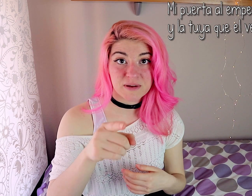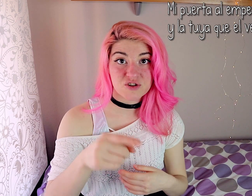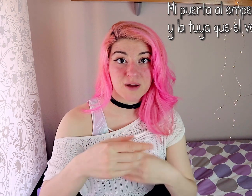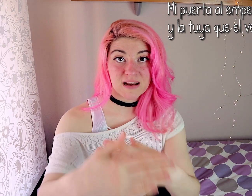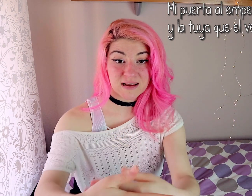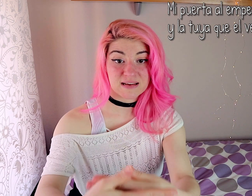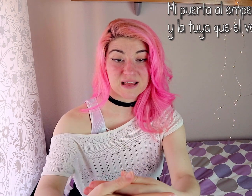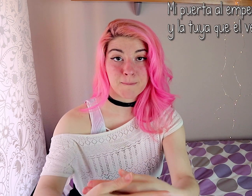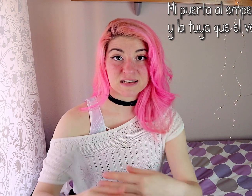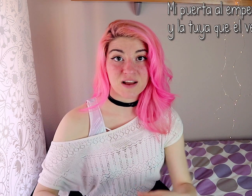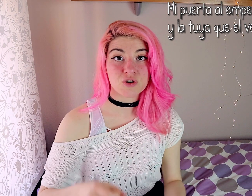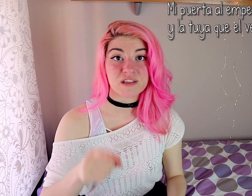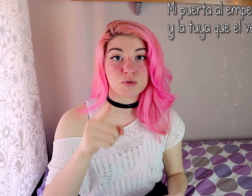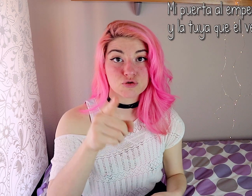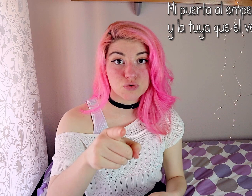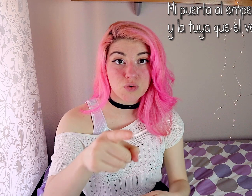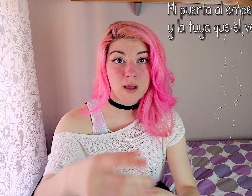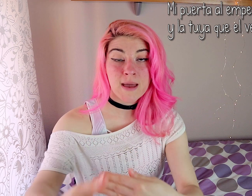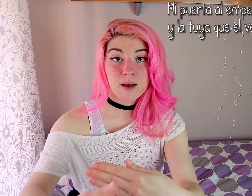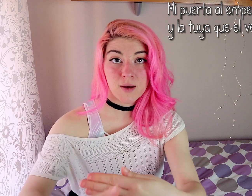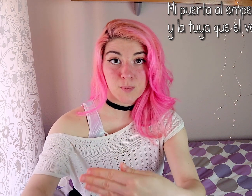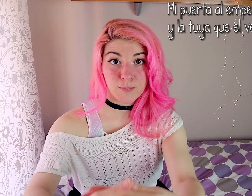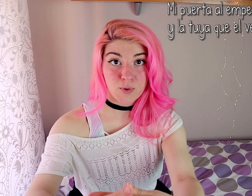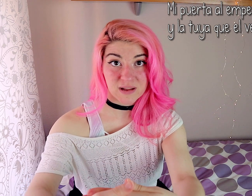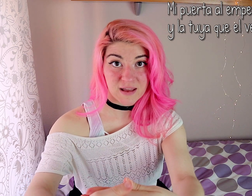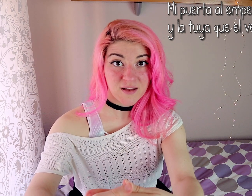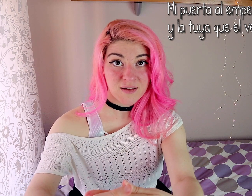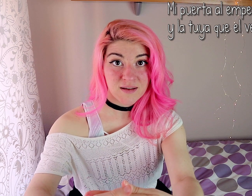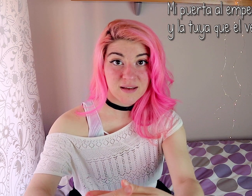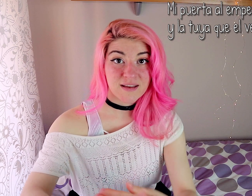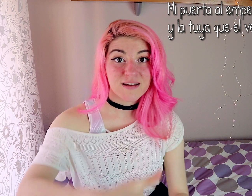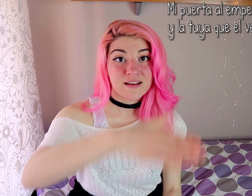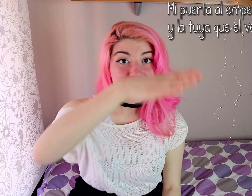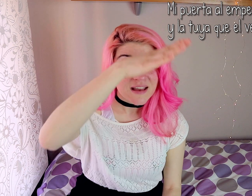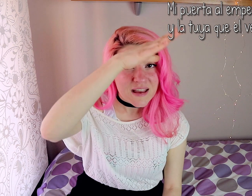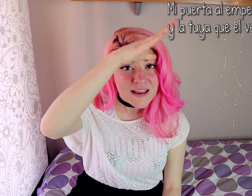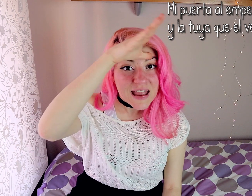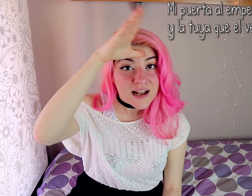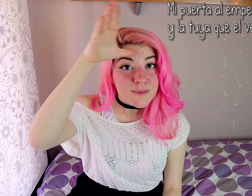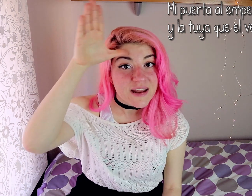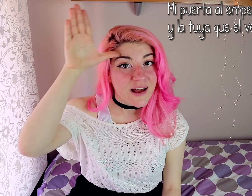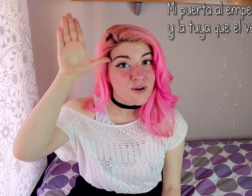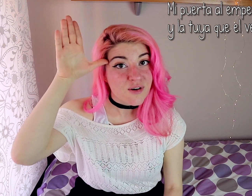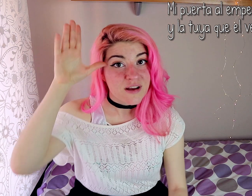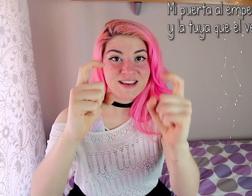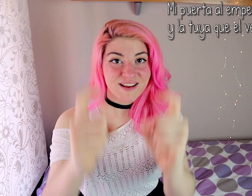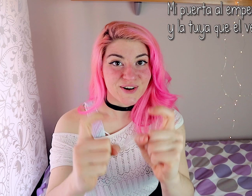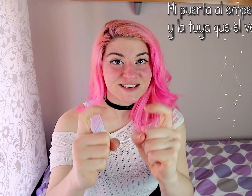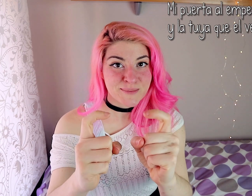persona, ¿vale? Que está más lejos, hacemos tu puerta. Que el verano. Y con este